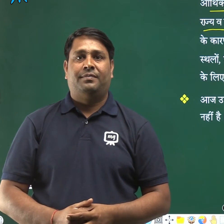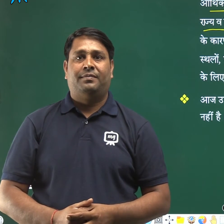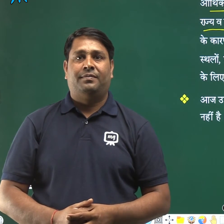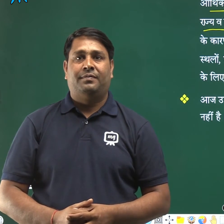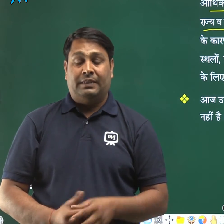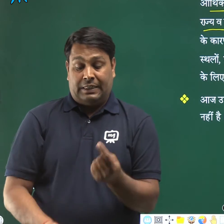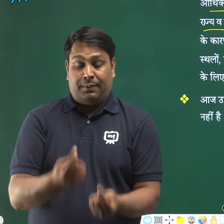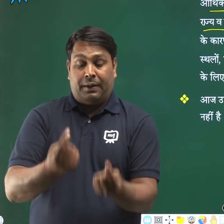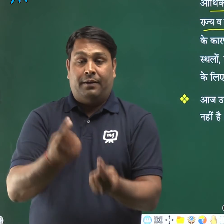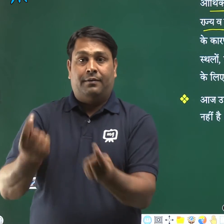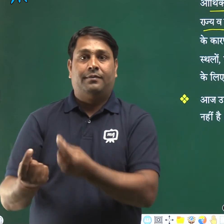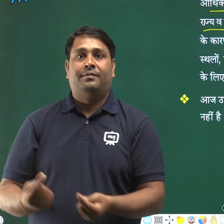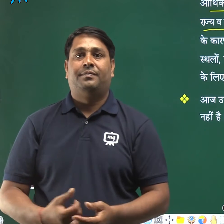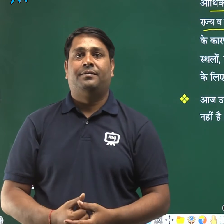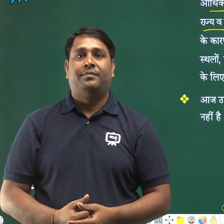बागानों,